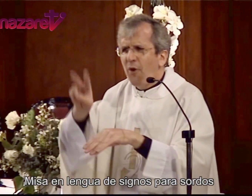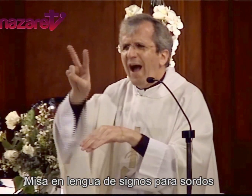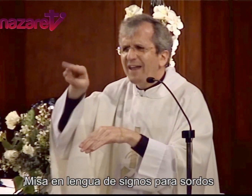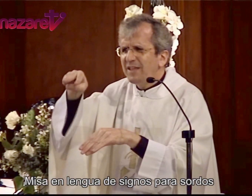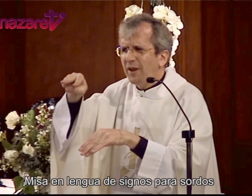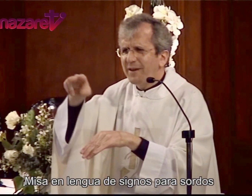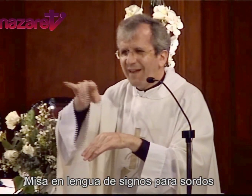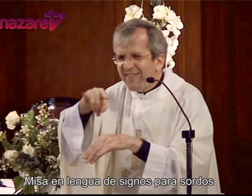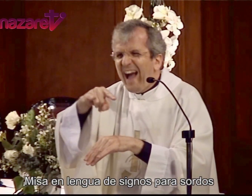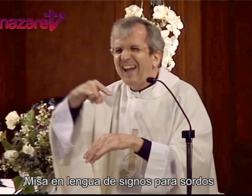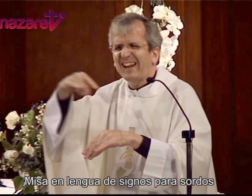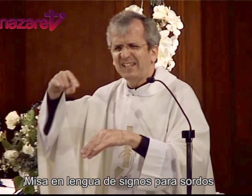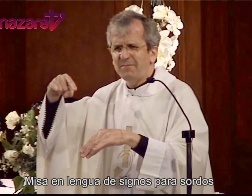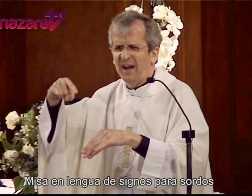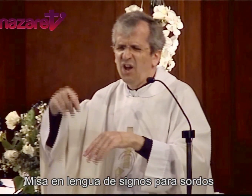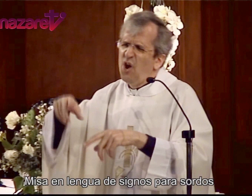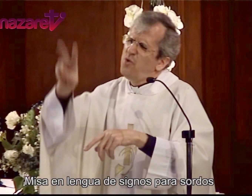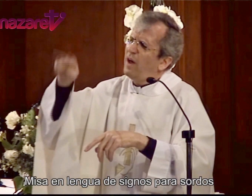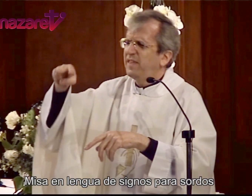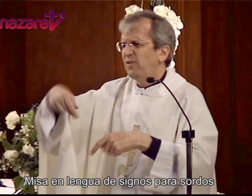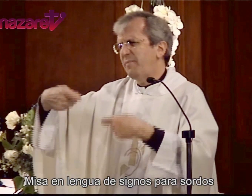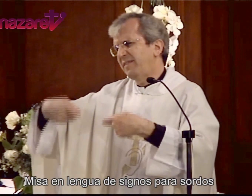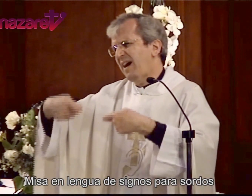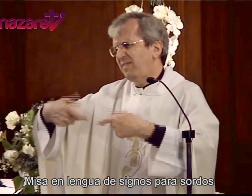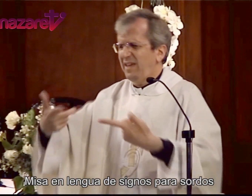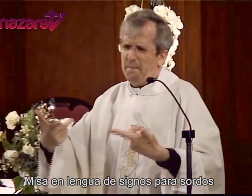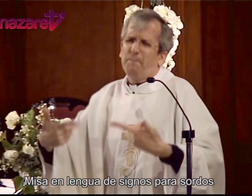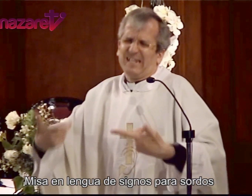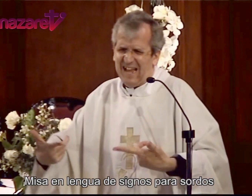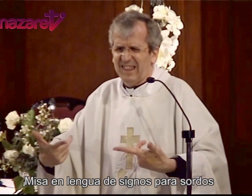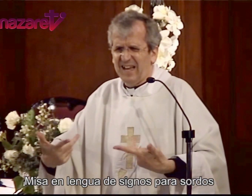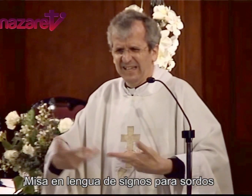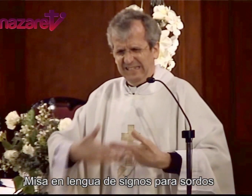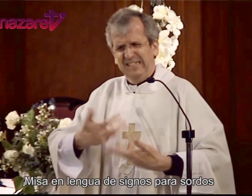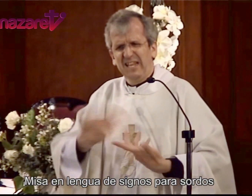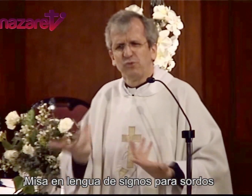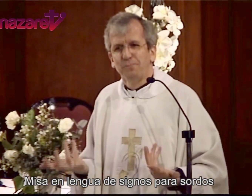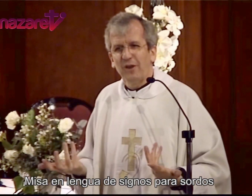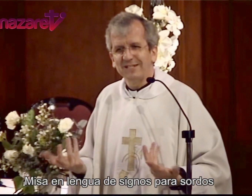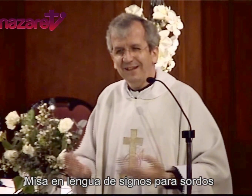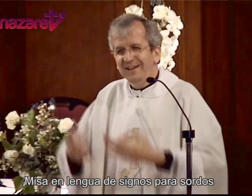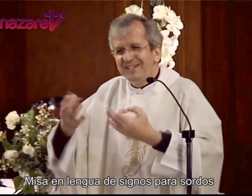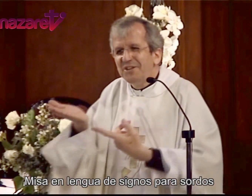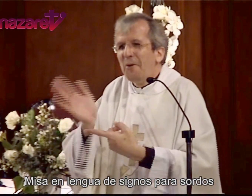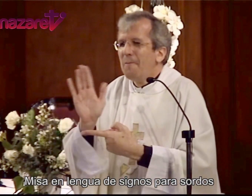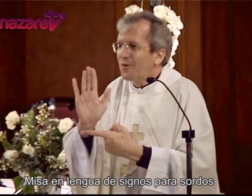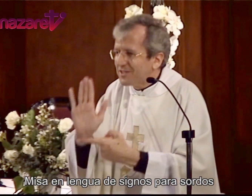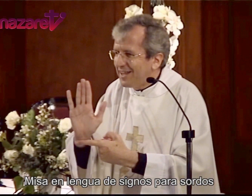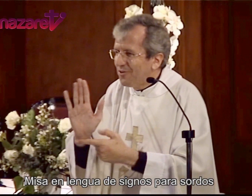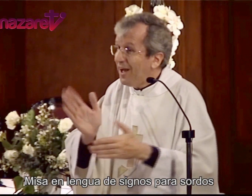Haciendo la verdad Atractiva No haciendo la verdad Pesada Y diríamos Molesta Sino Mostrándola